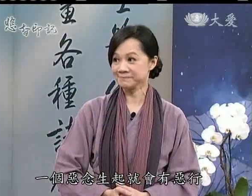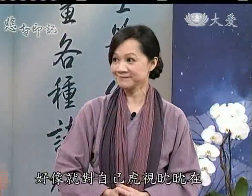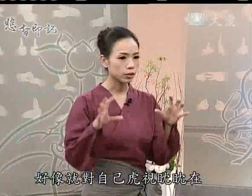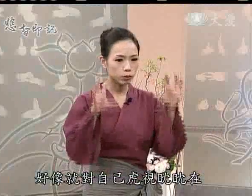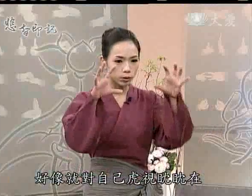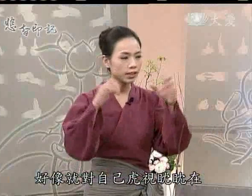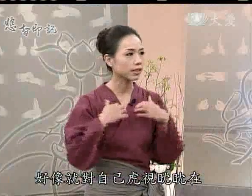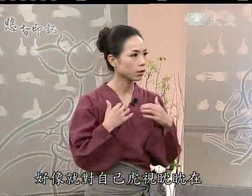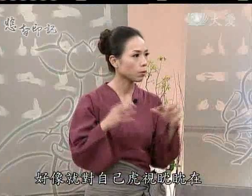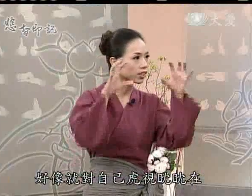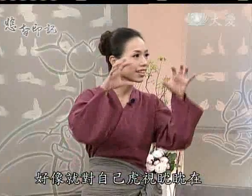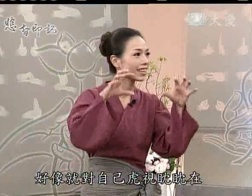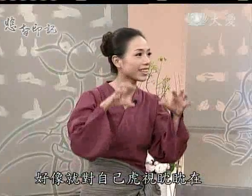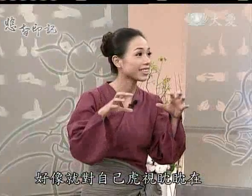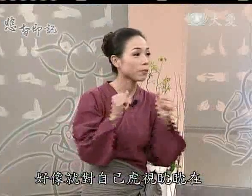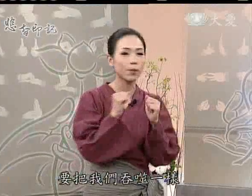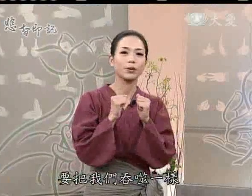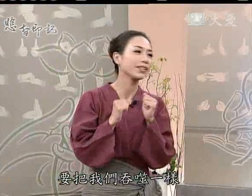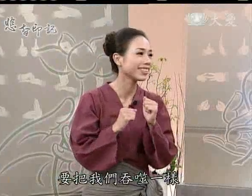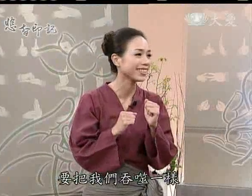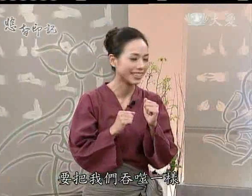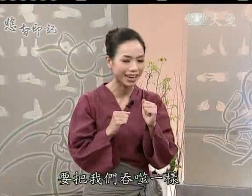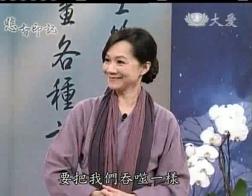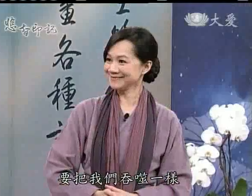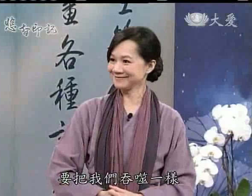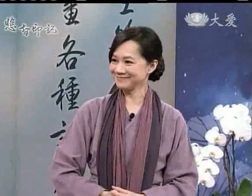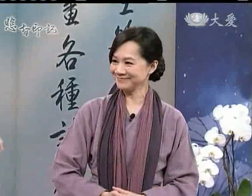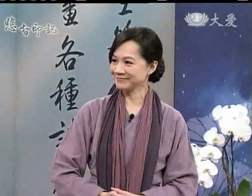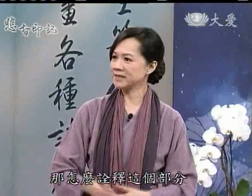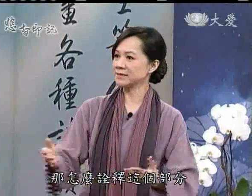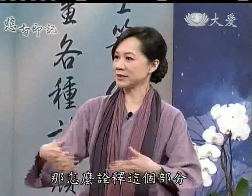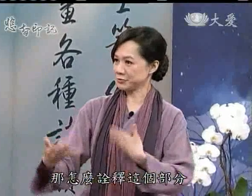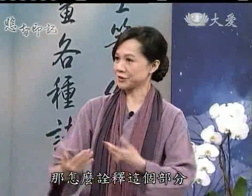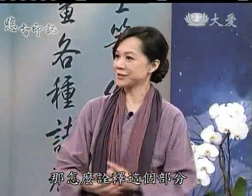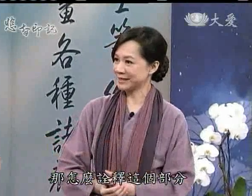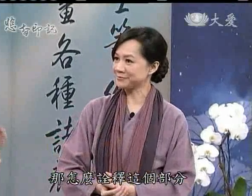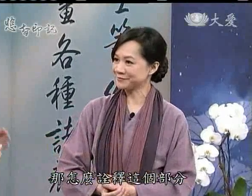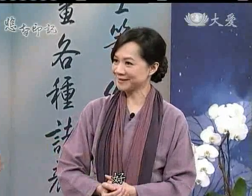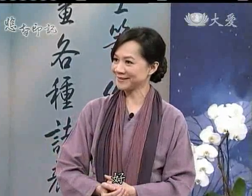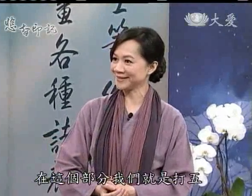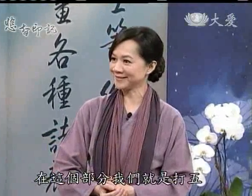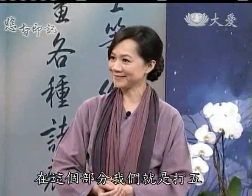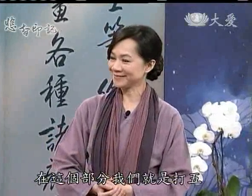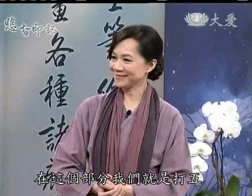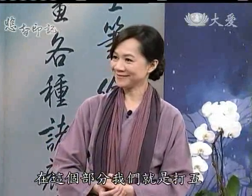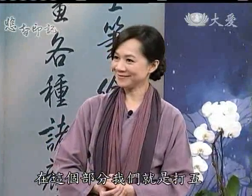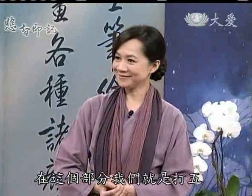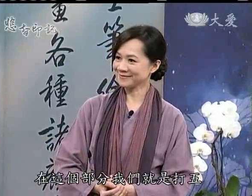好像就对自己虎视眈眈在把我们吞噬一样。 OK， 那怎么诠释这个部分？ 好，那在这部分我们就是打